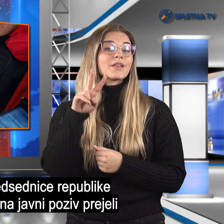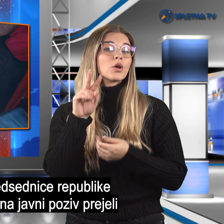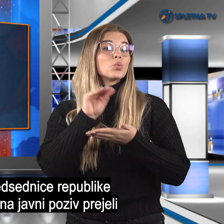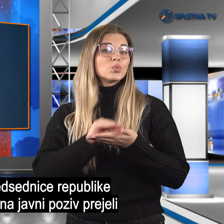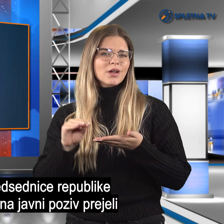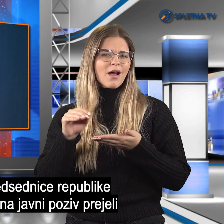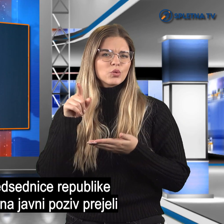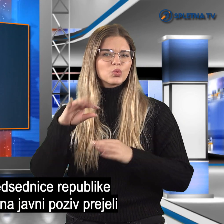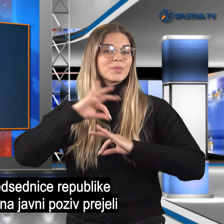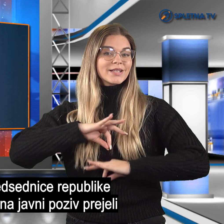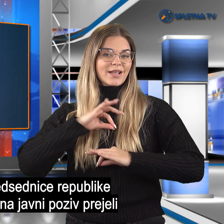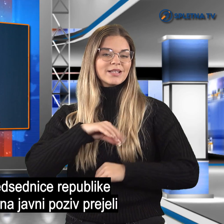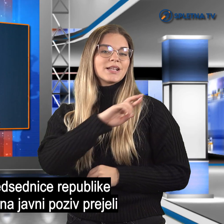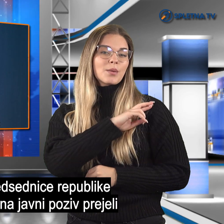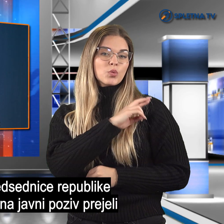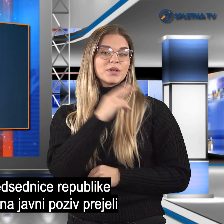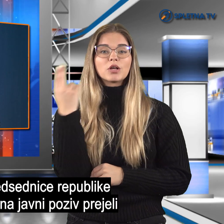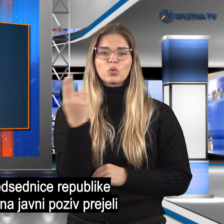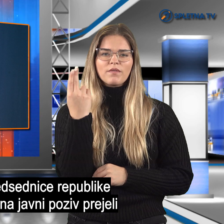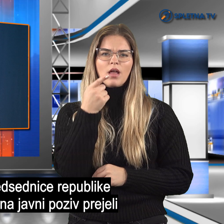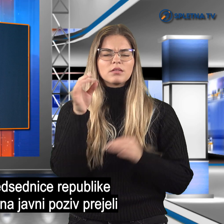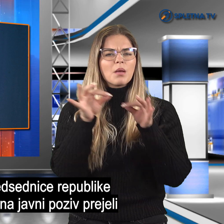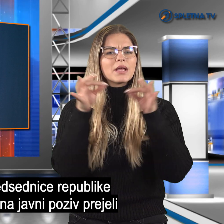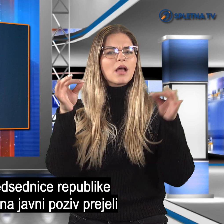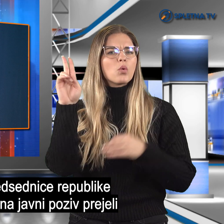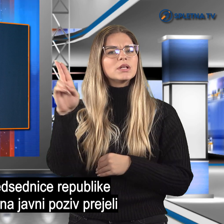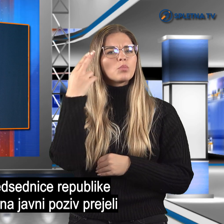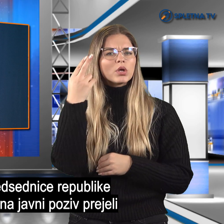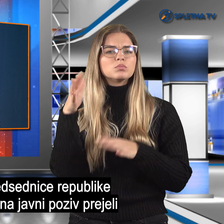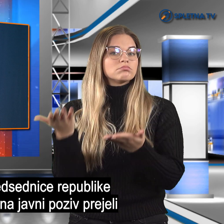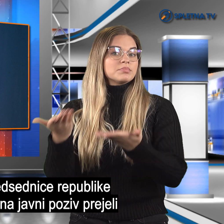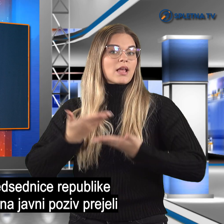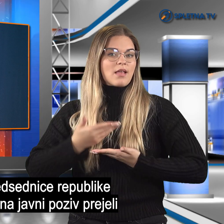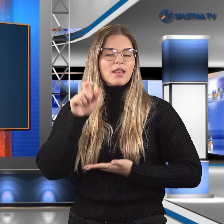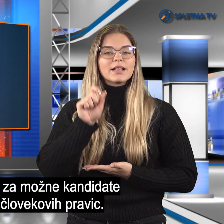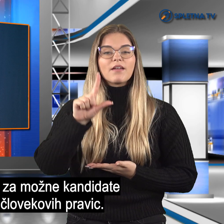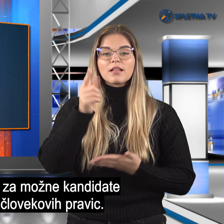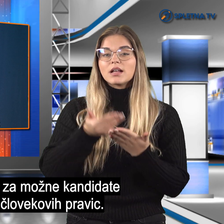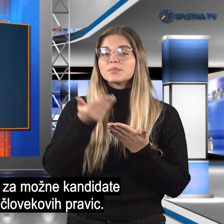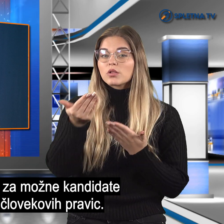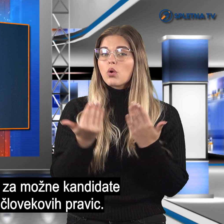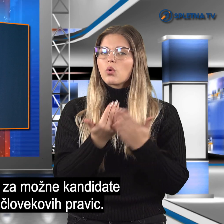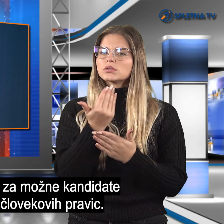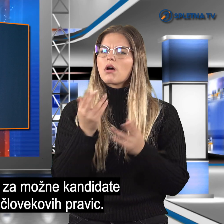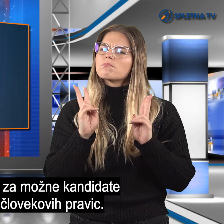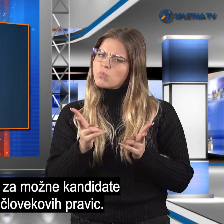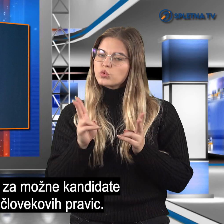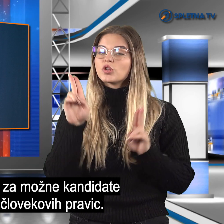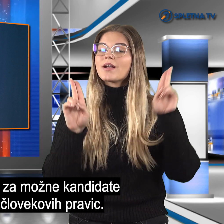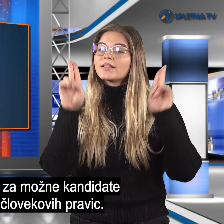V uradu predsednice Republike Slovenije so na javni poziv prejeli 12 predlogov za možne kandidate za varuha